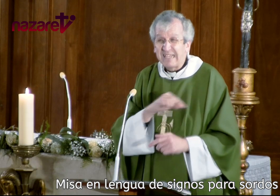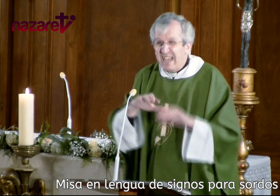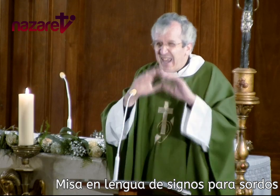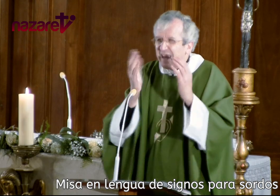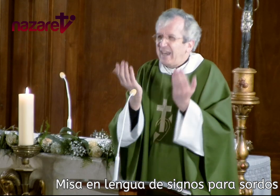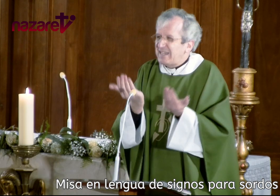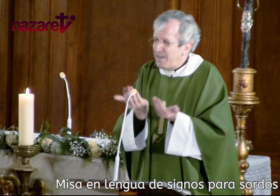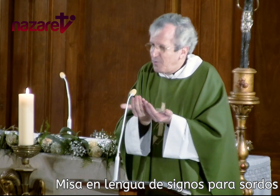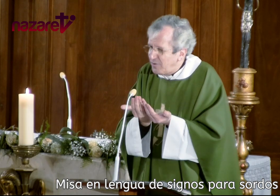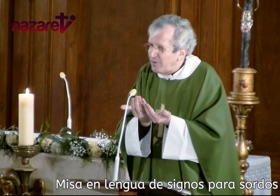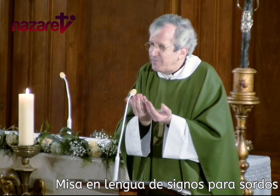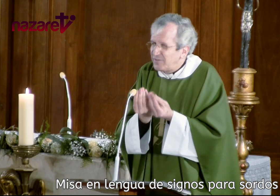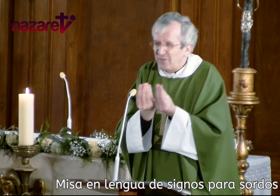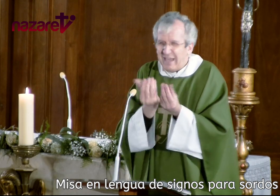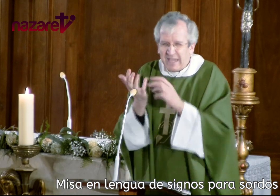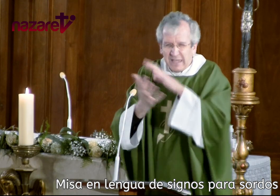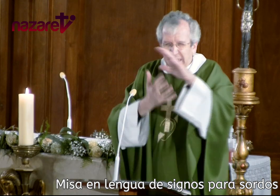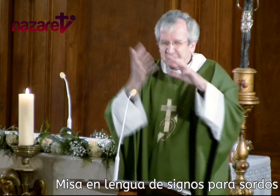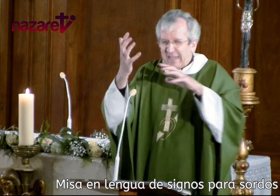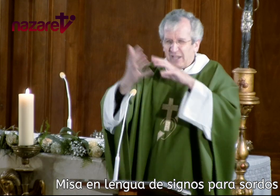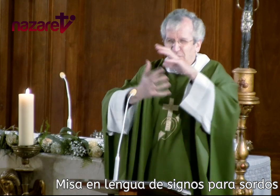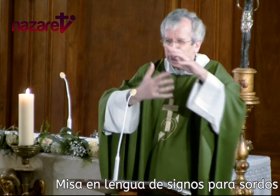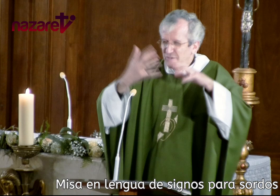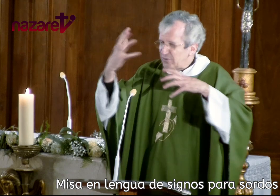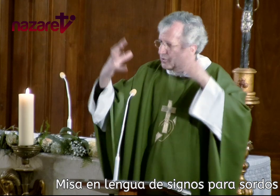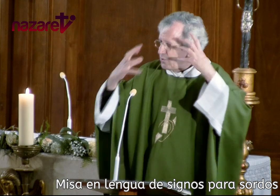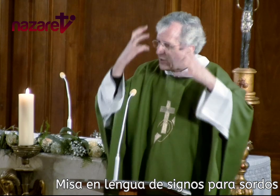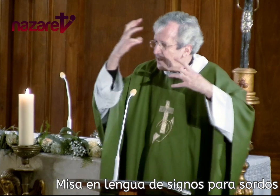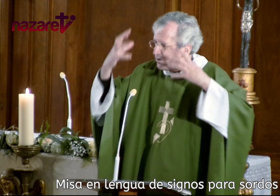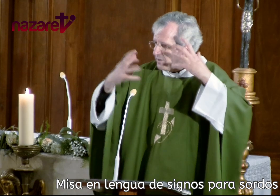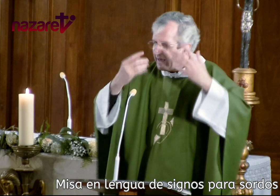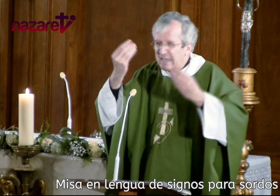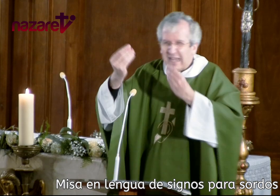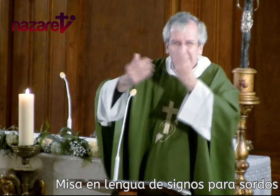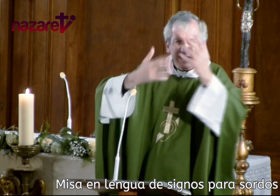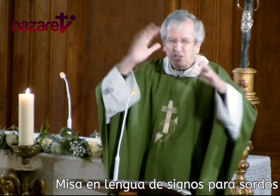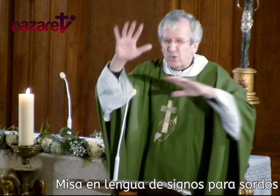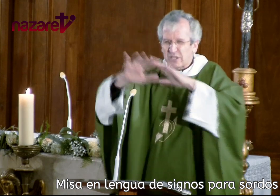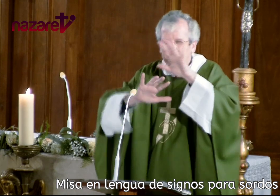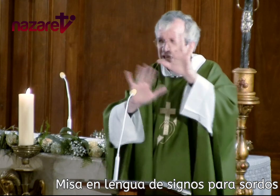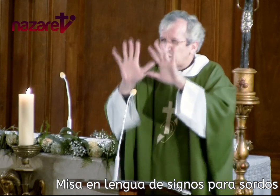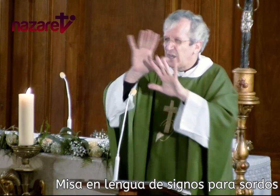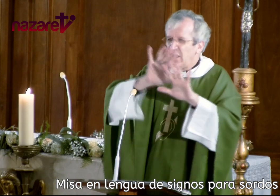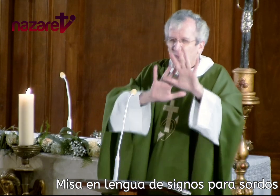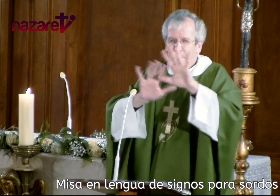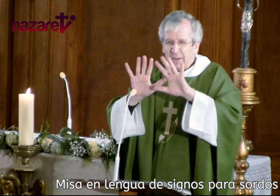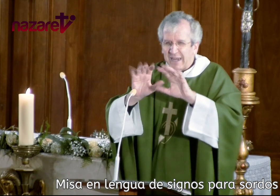en ese mundo donde hay tanto ruido y tantas cosas que nos complican